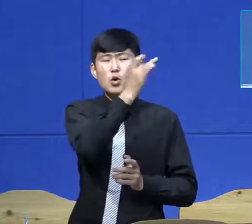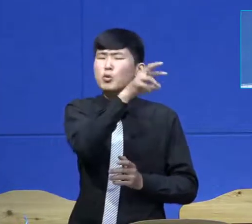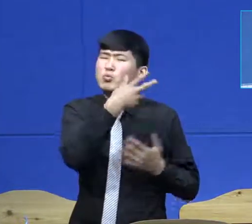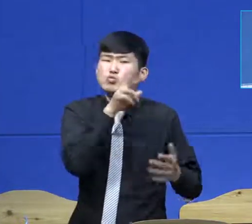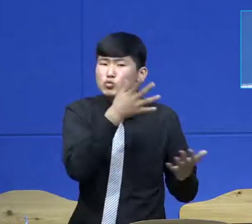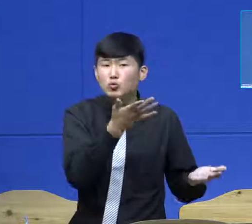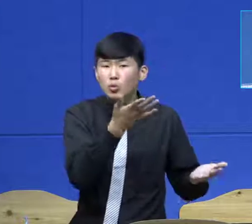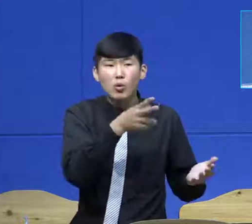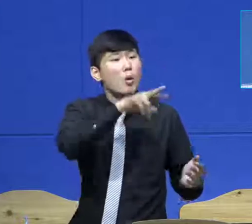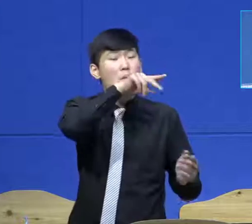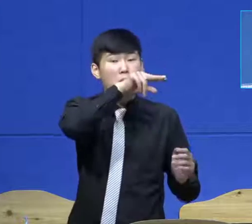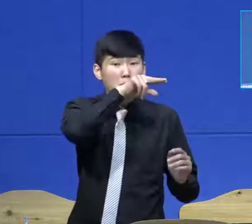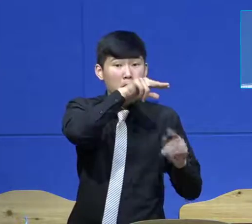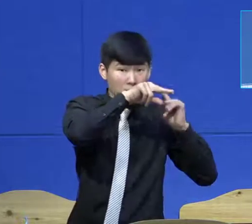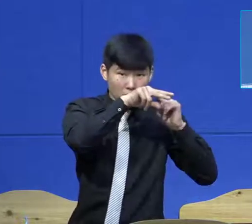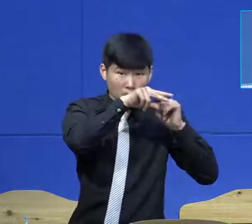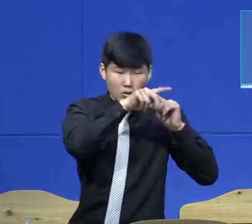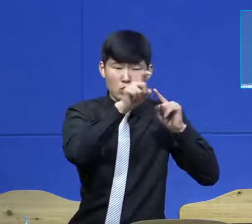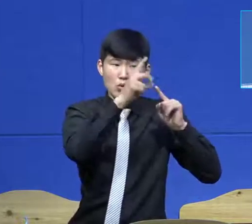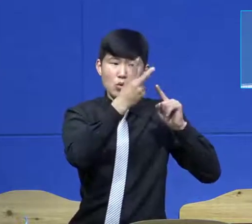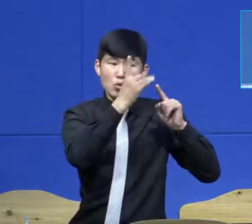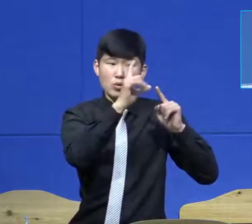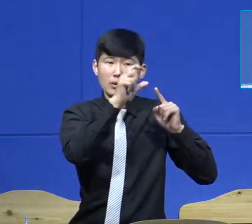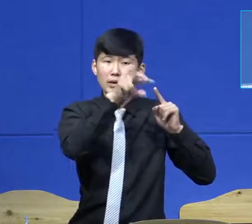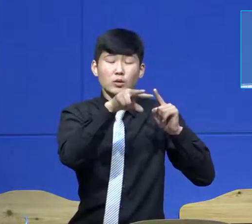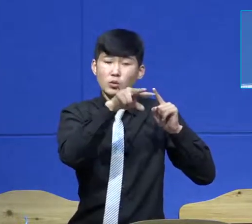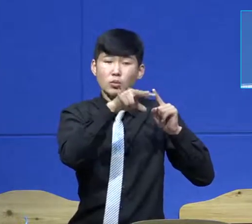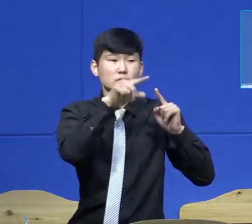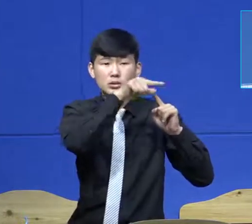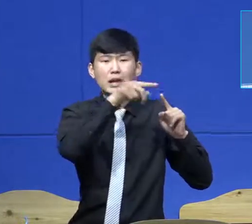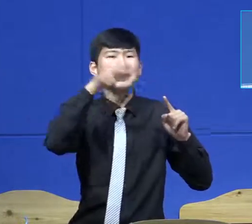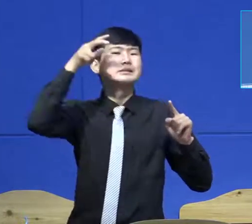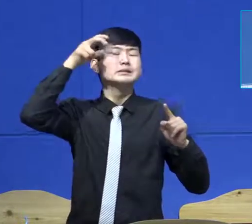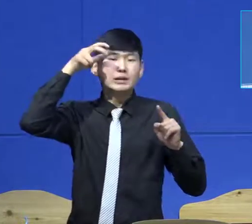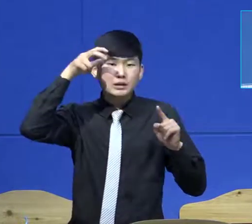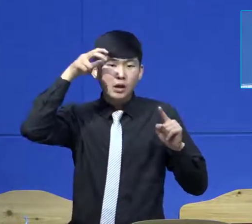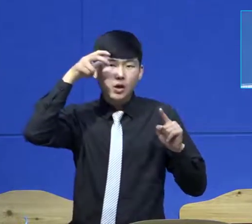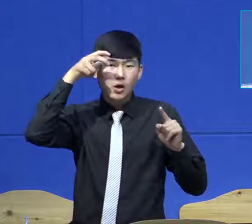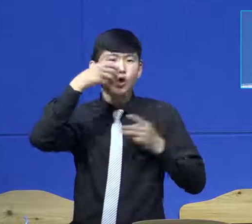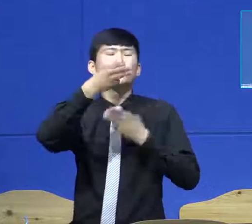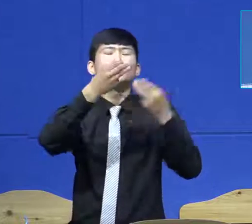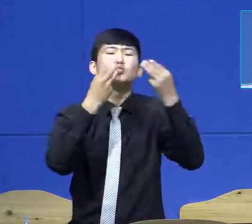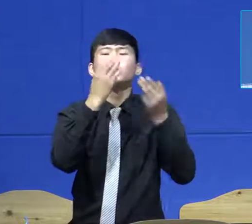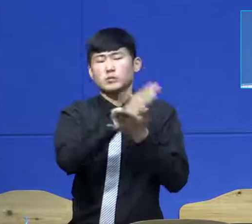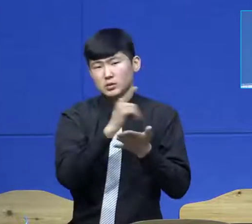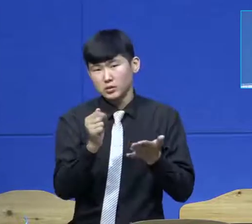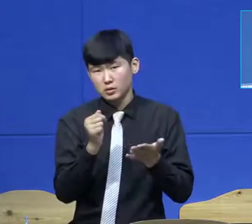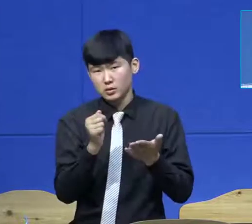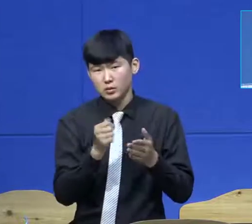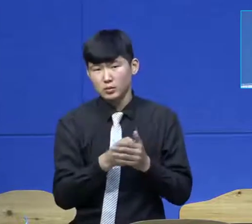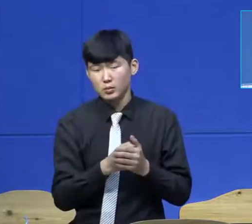Могоо нь могоо. Хүрл бол тэнд сатан шүүгдэж байгаа